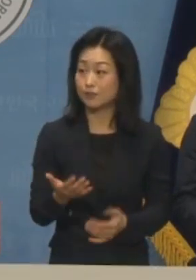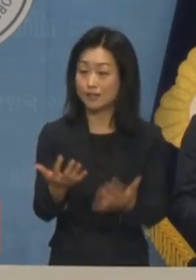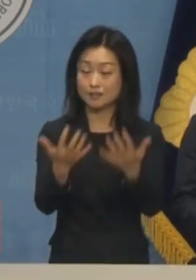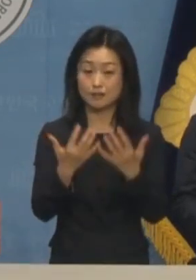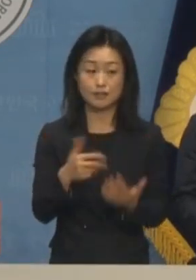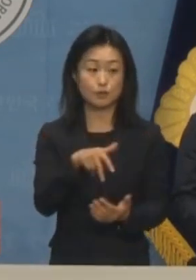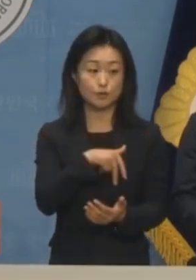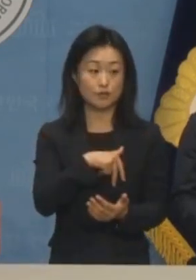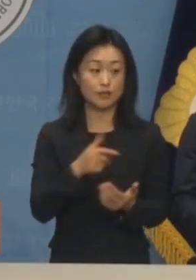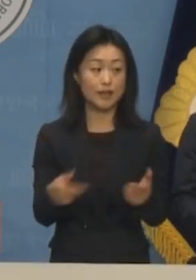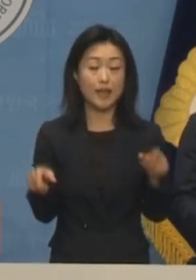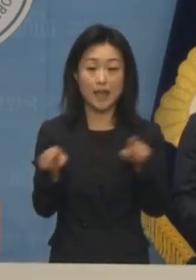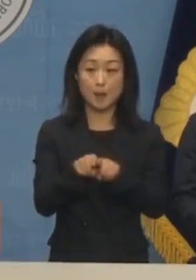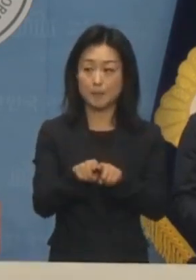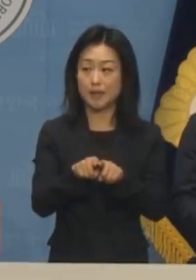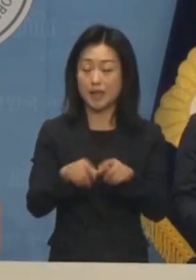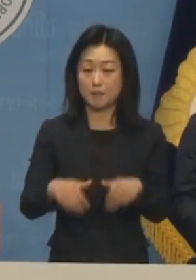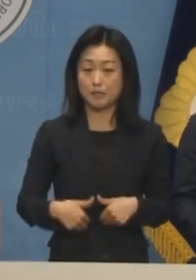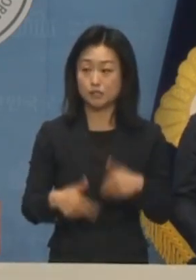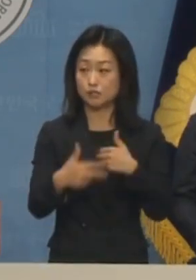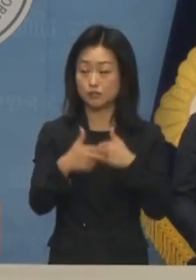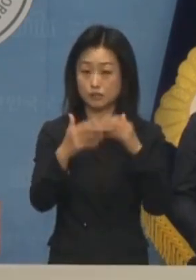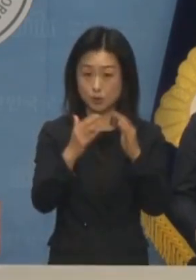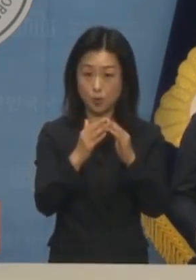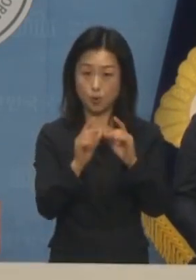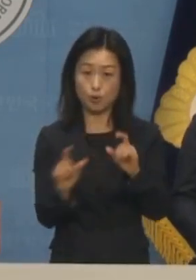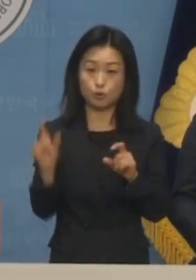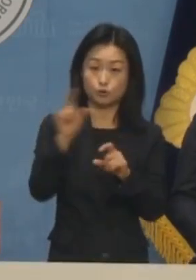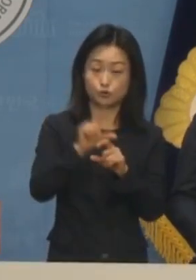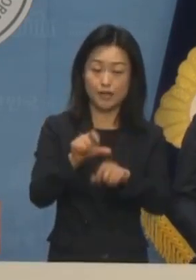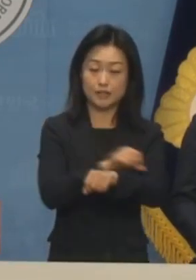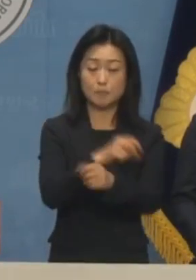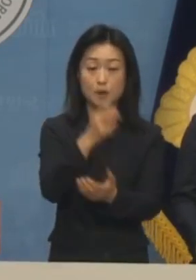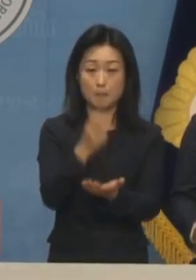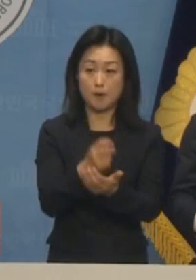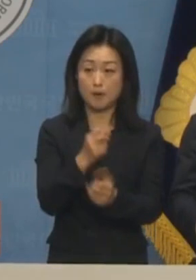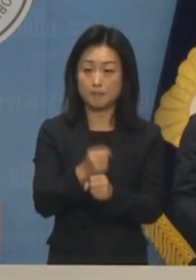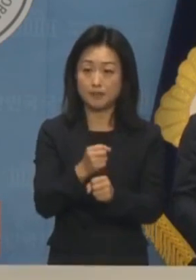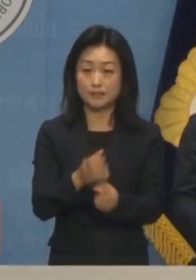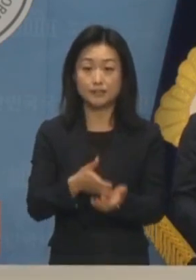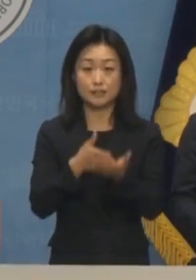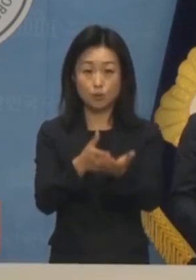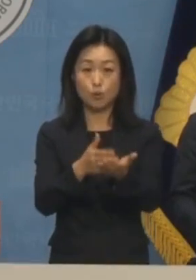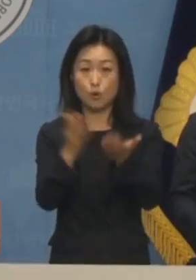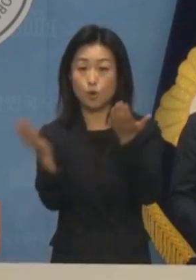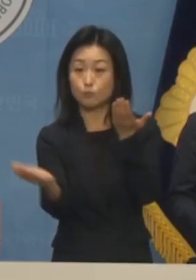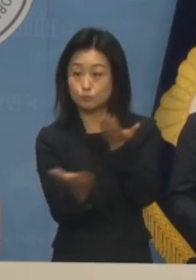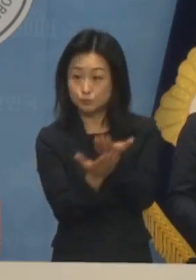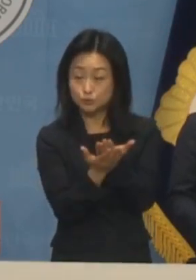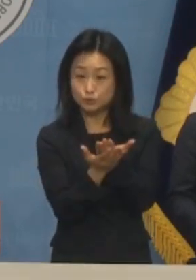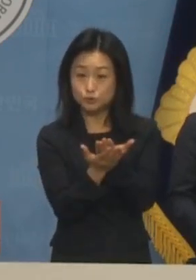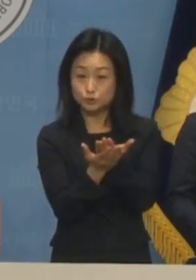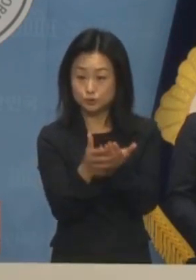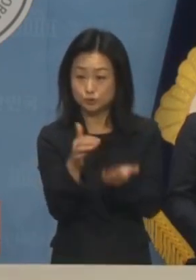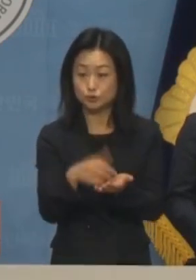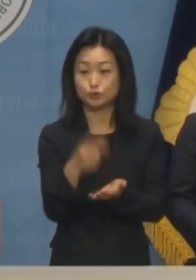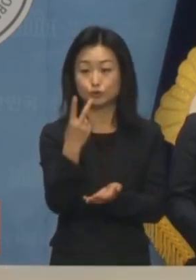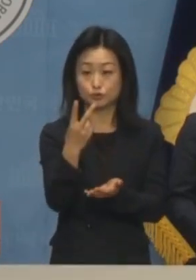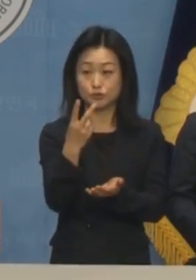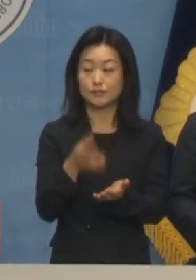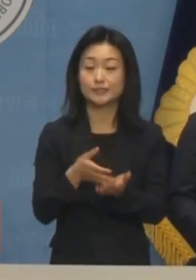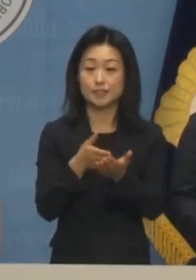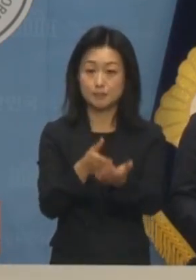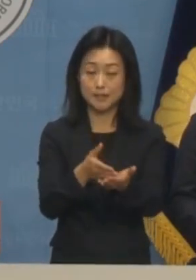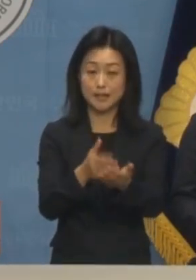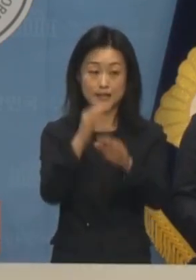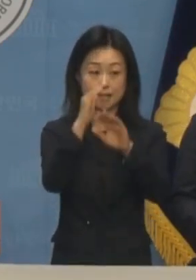의원님과 함께 필수 의료 강화를 위한 특별법 제정안과 부수법안 2건을 발의합니다.